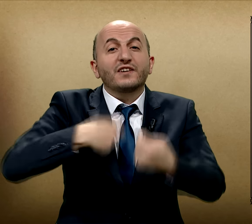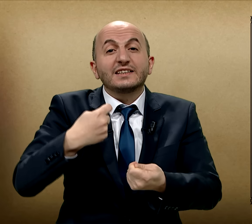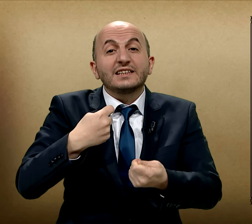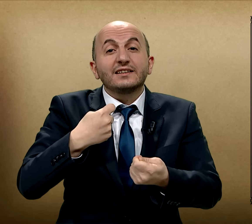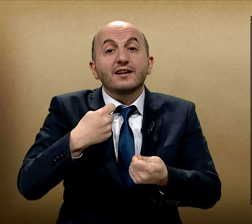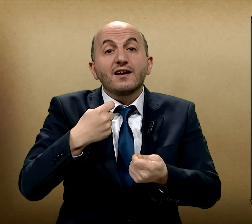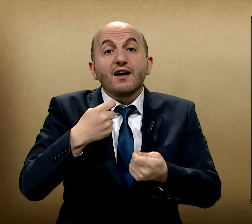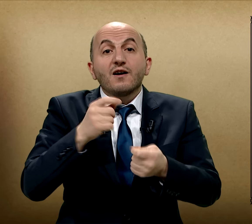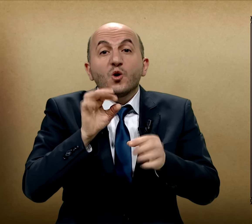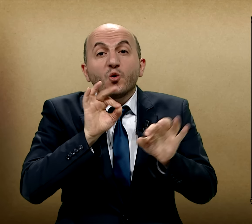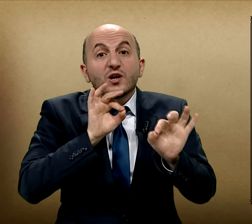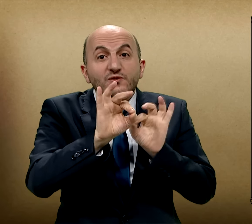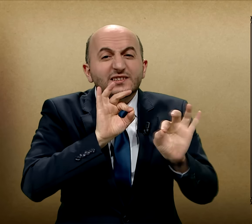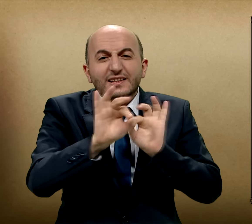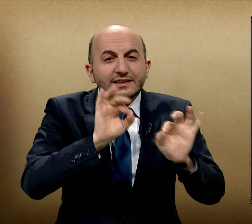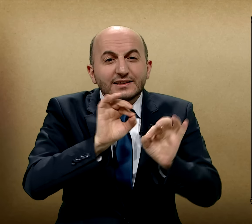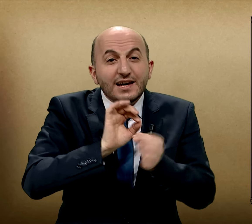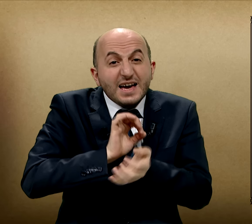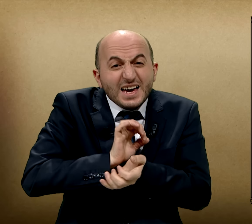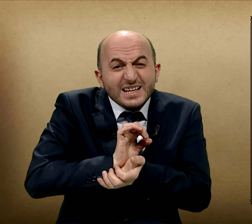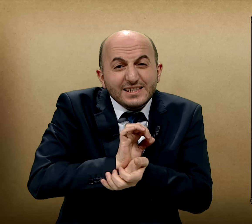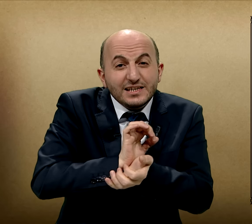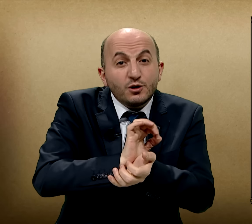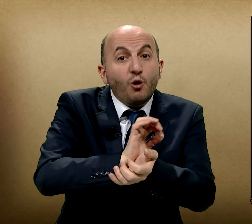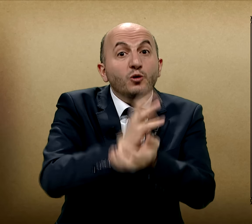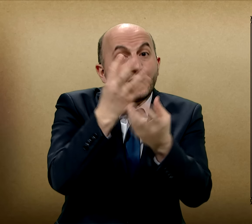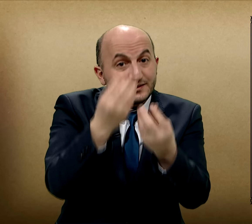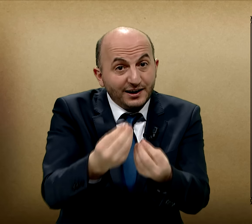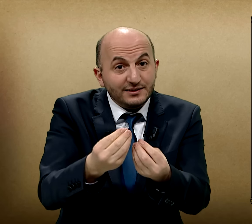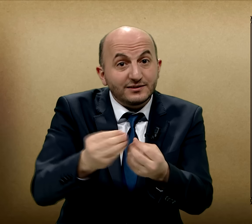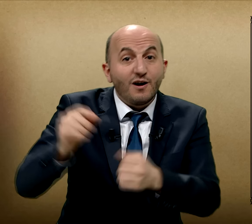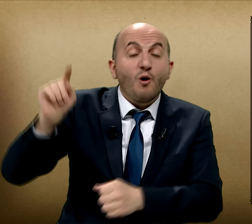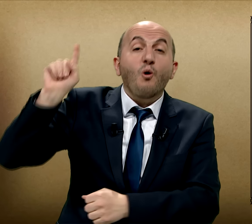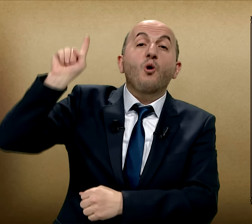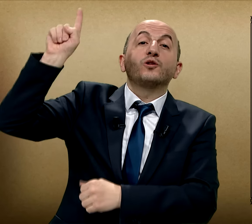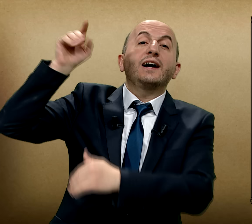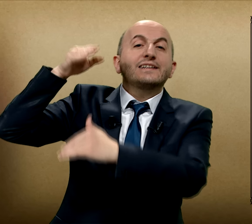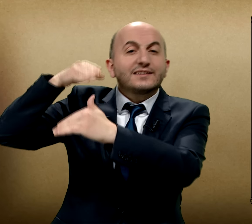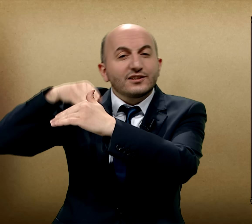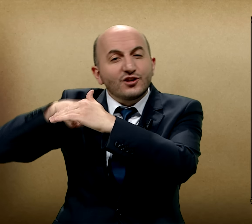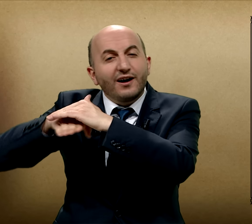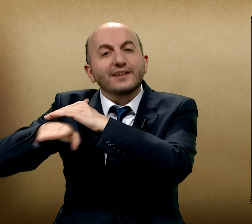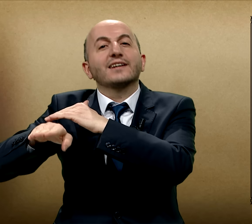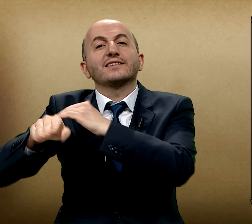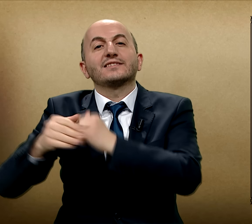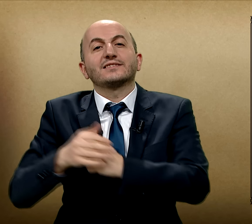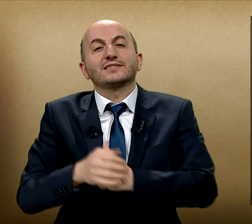hurafenin, vesvesenin esiri olmaktan ona iltica ederiz.